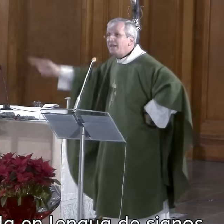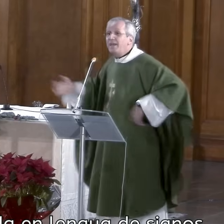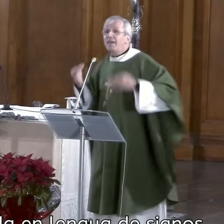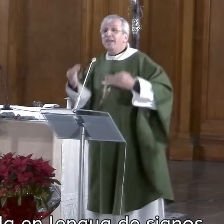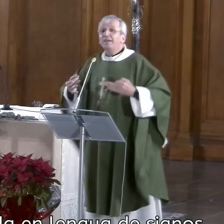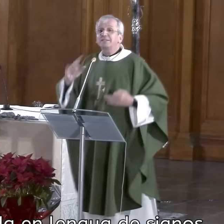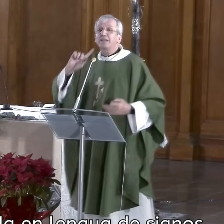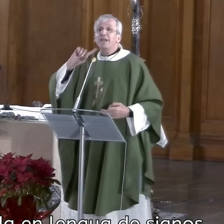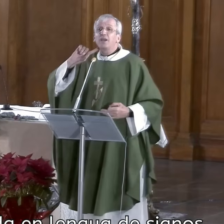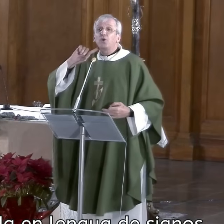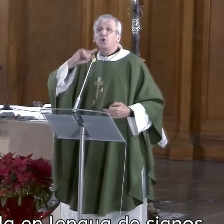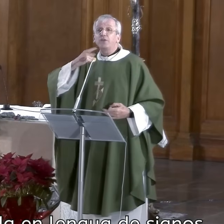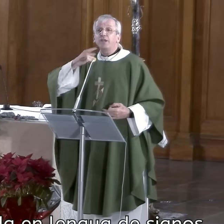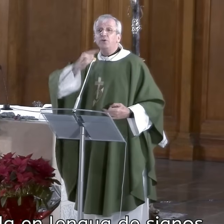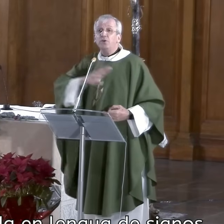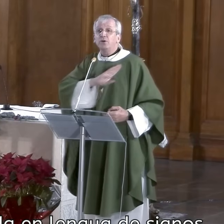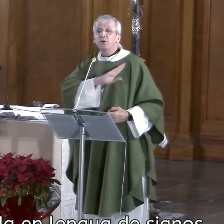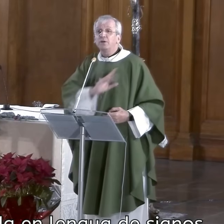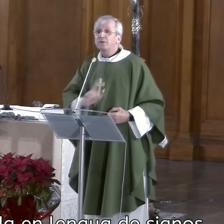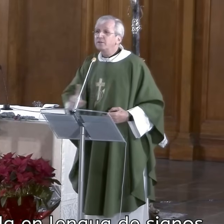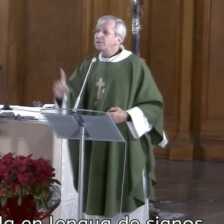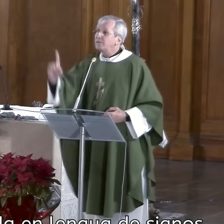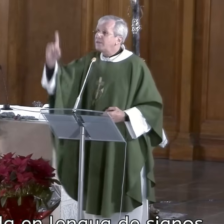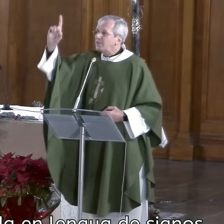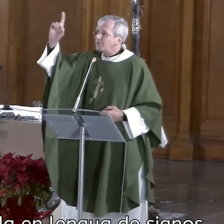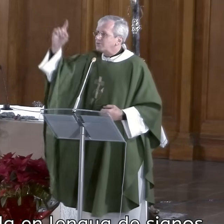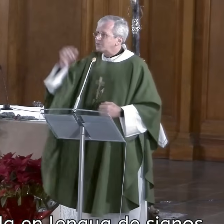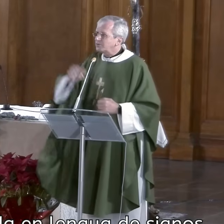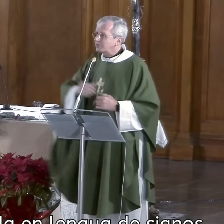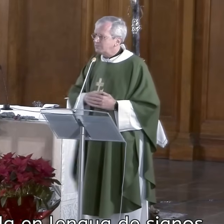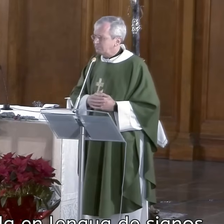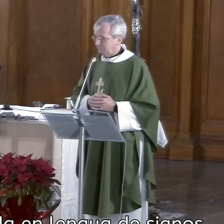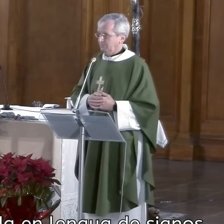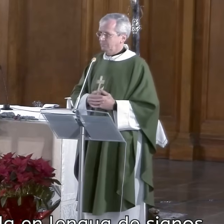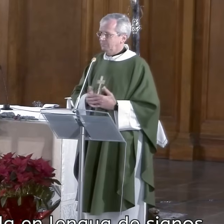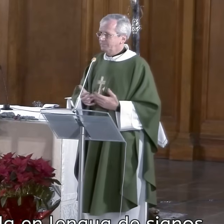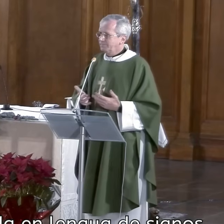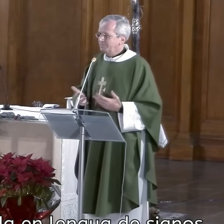este es el Cordero de Dios.